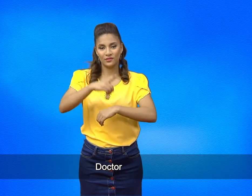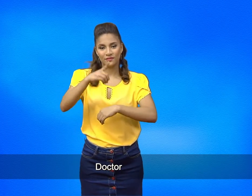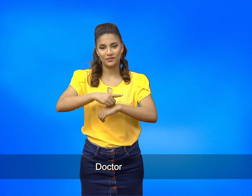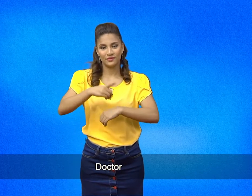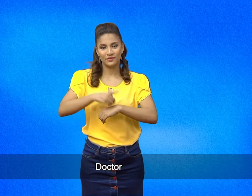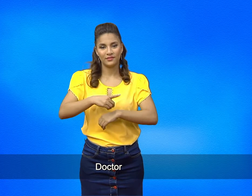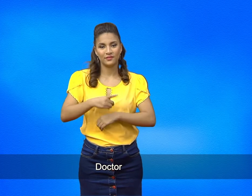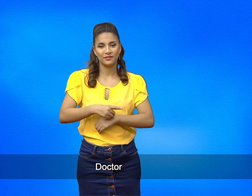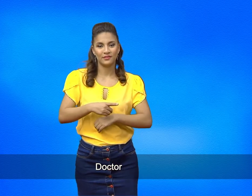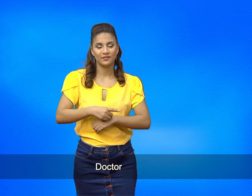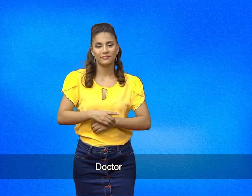doctor